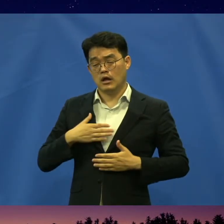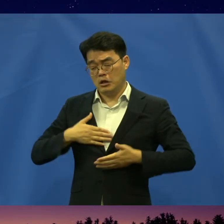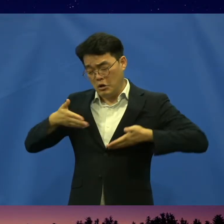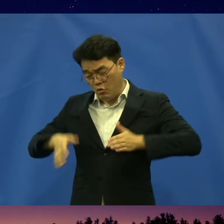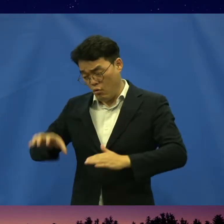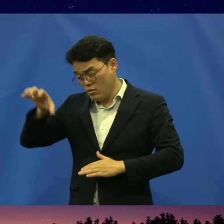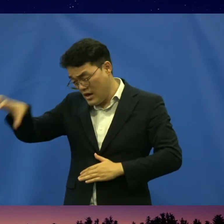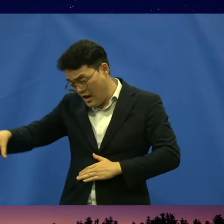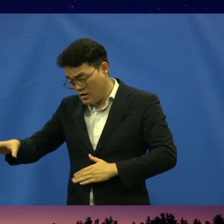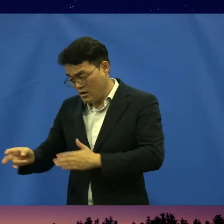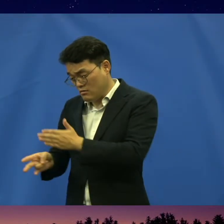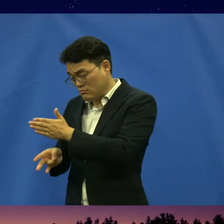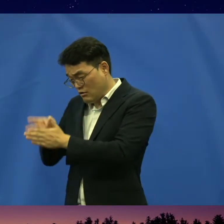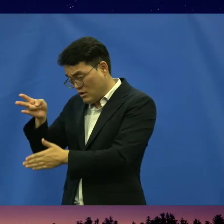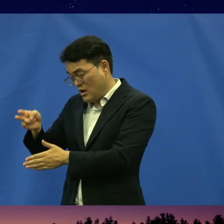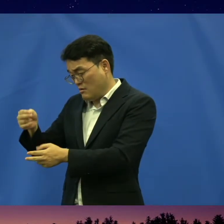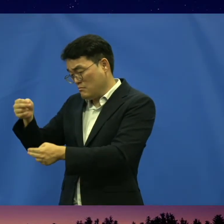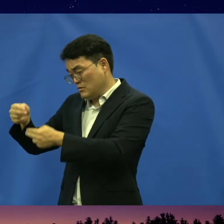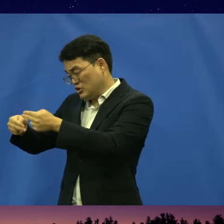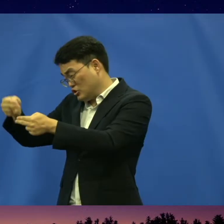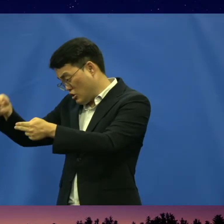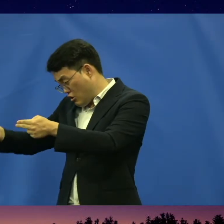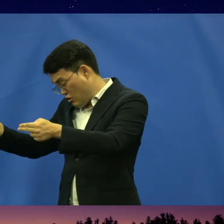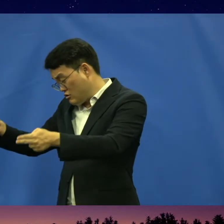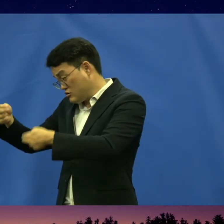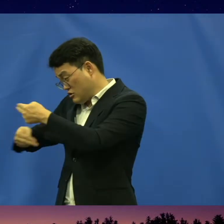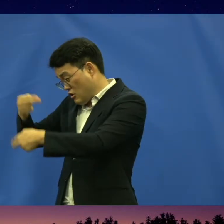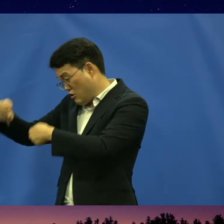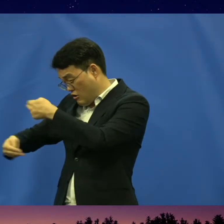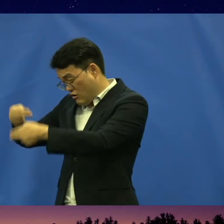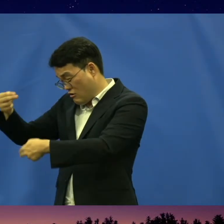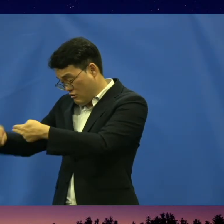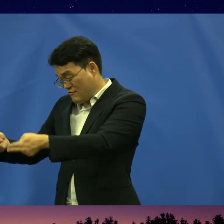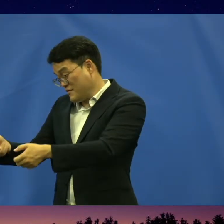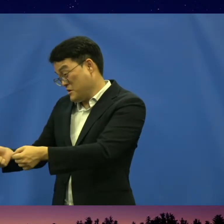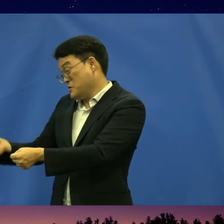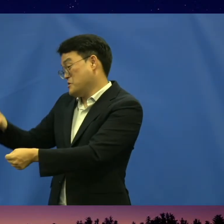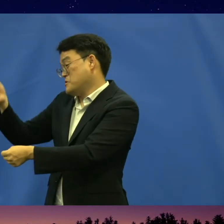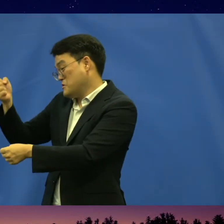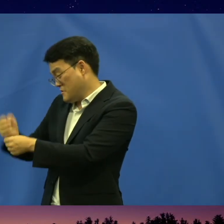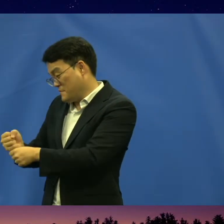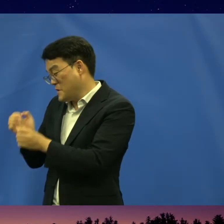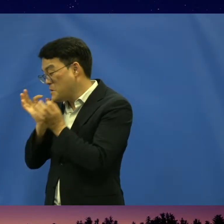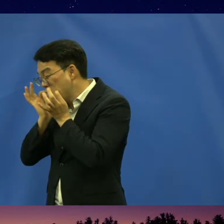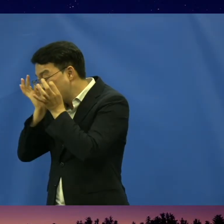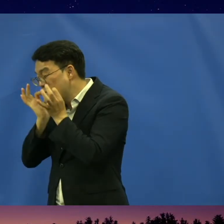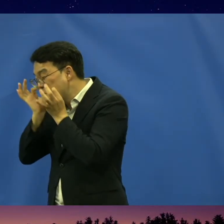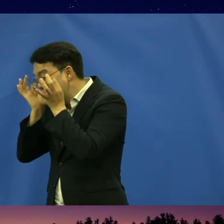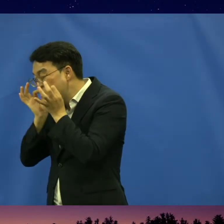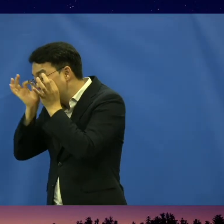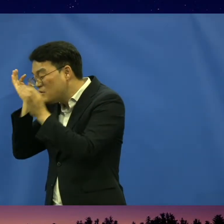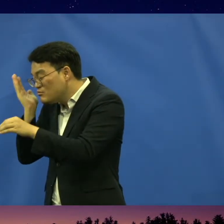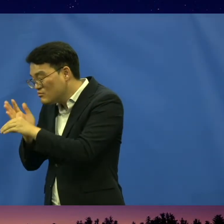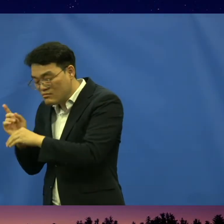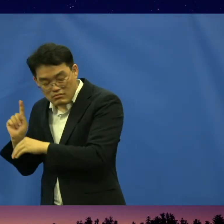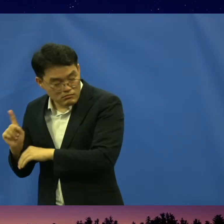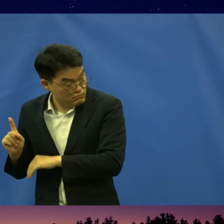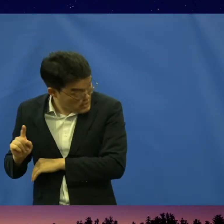희생적인 삶을 살고 사역을 위해 일하지 않았습니다. 그런데 권력력에 가득한 사람으로 매도하고 있는 거예요. 기가 막힌 일이에요.